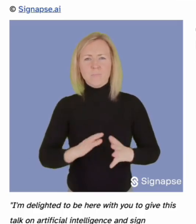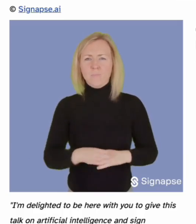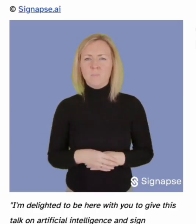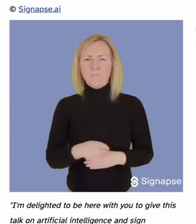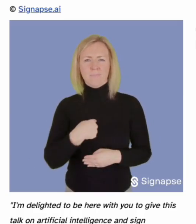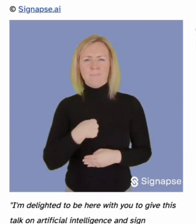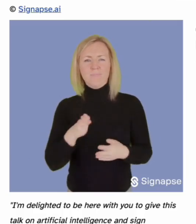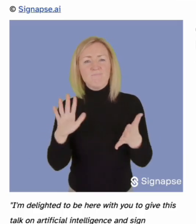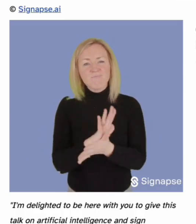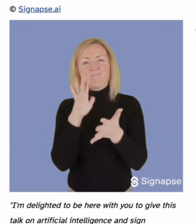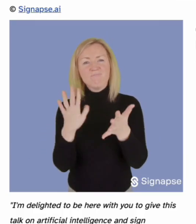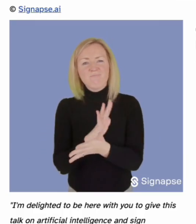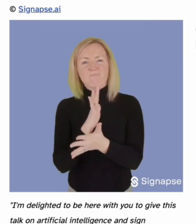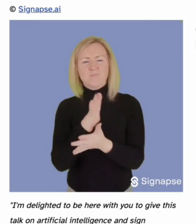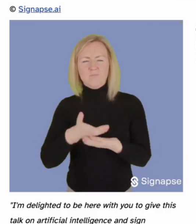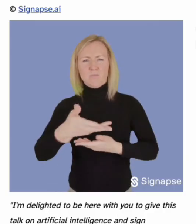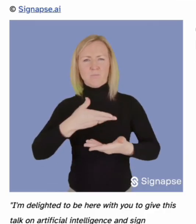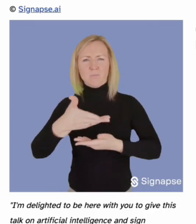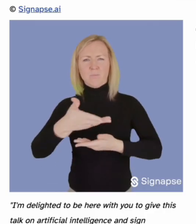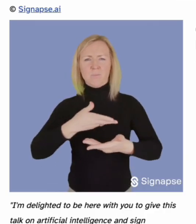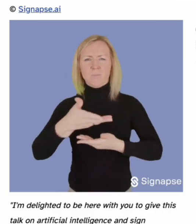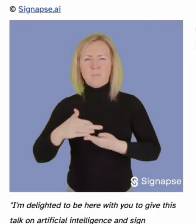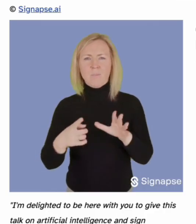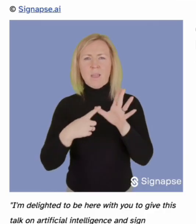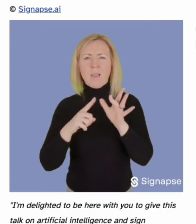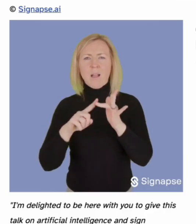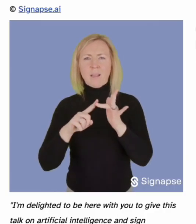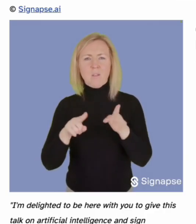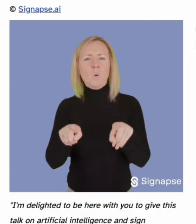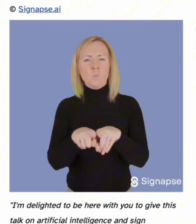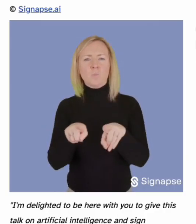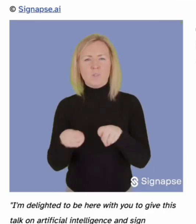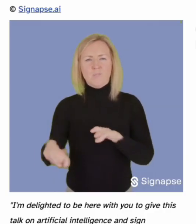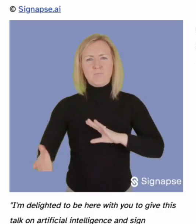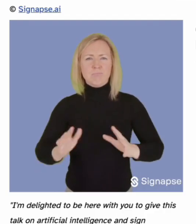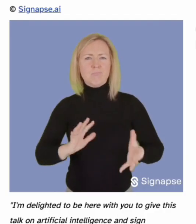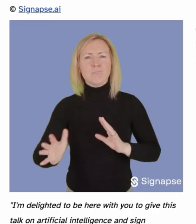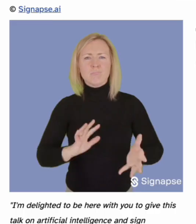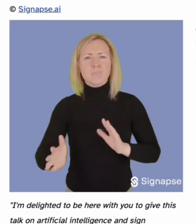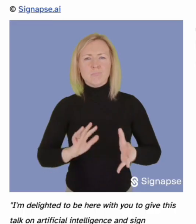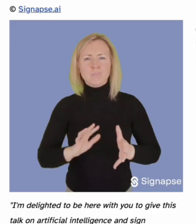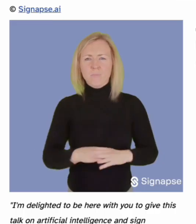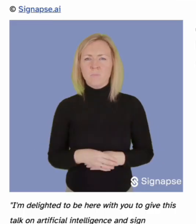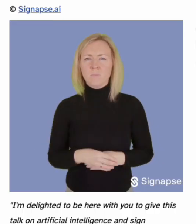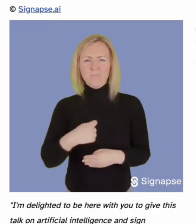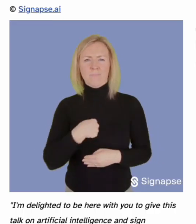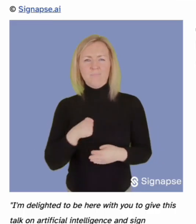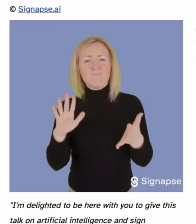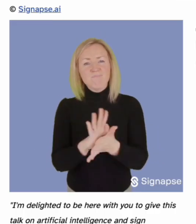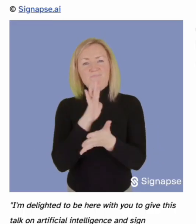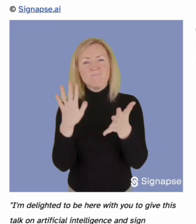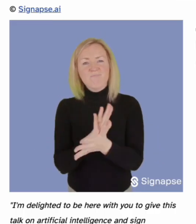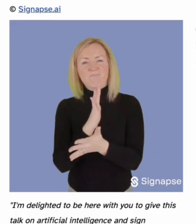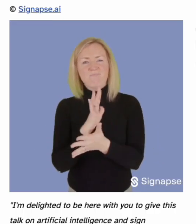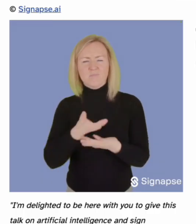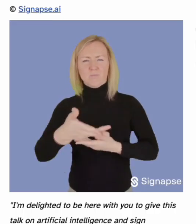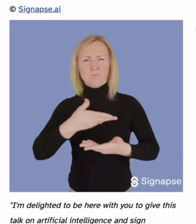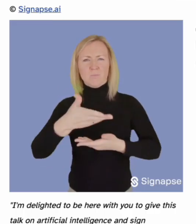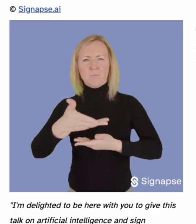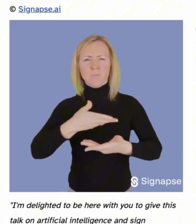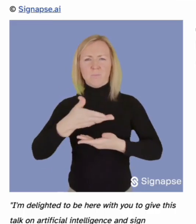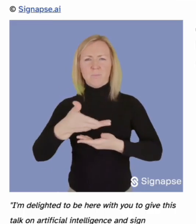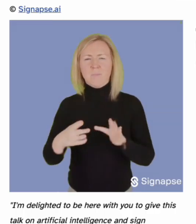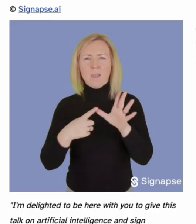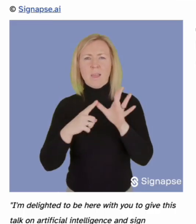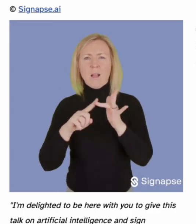d'expressivité sur l'avatar. Là, la phrase, il dit « Je suis contente d'être là avec vous pour donner cette conférence